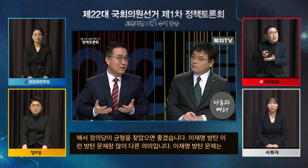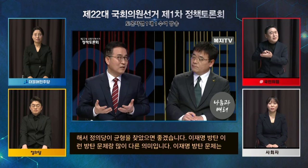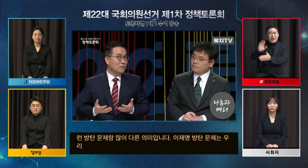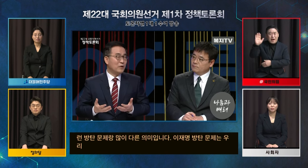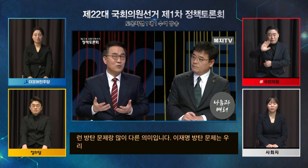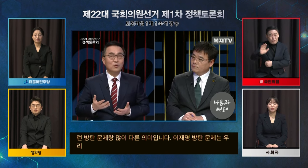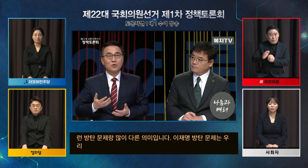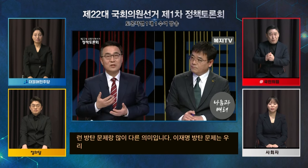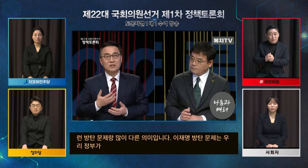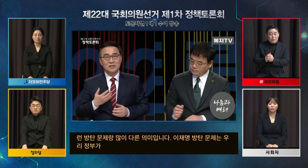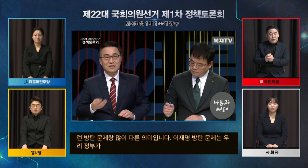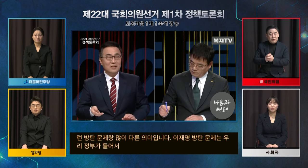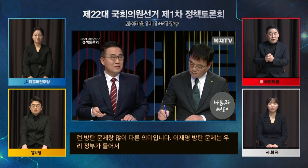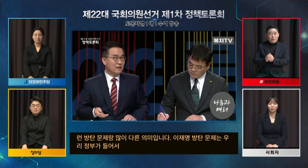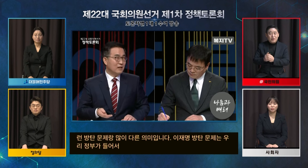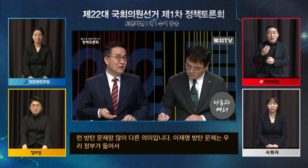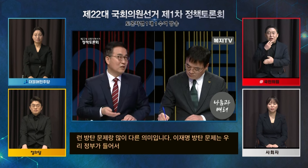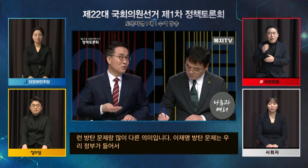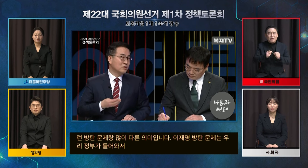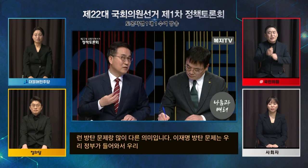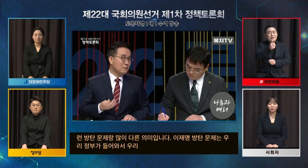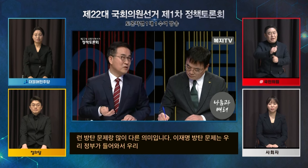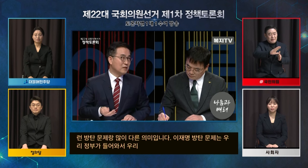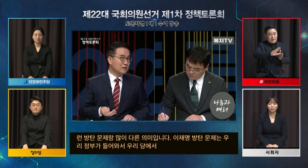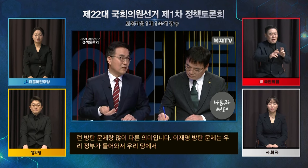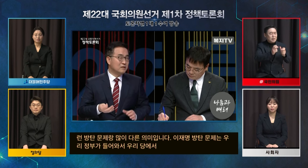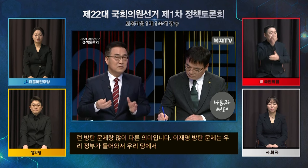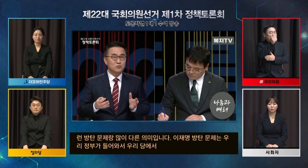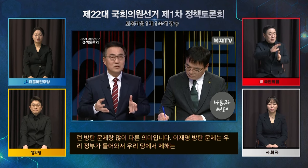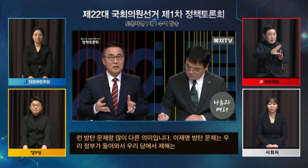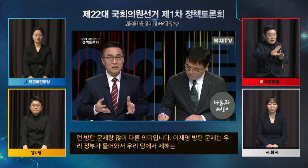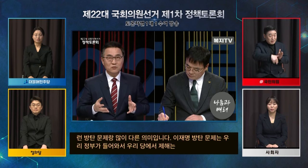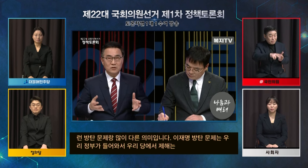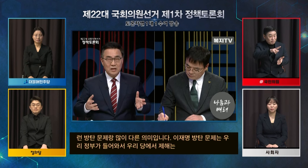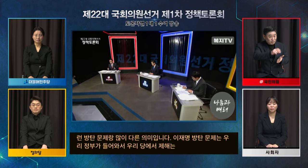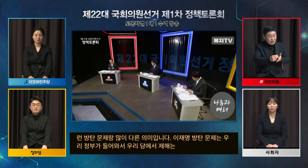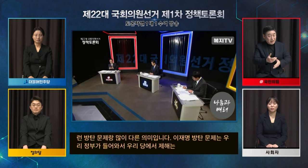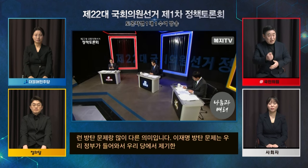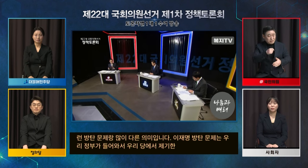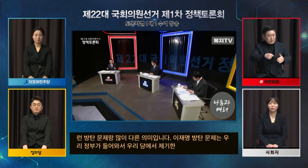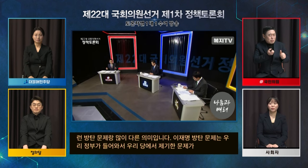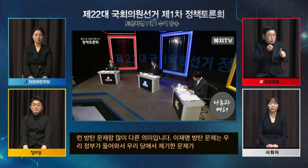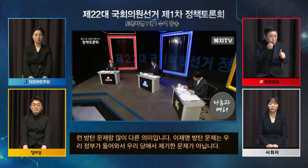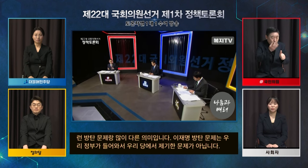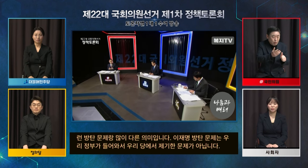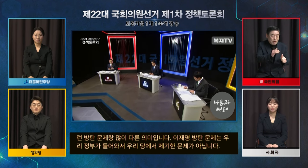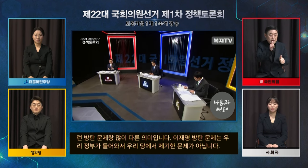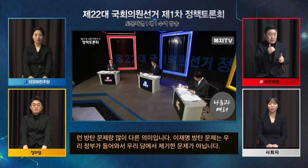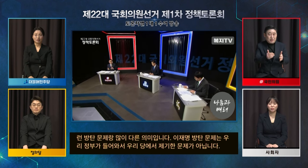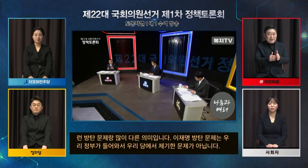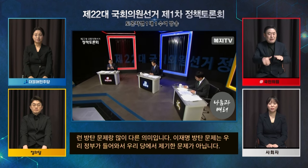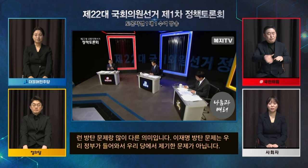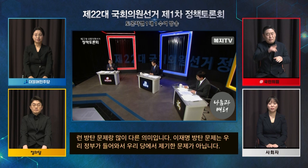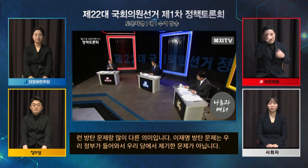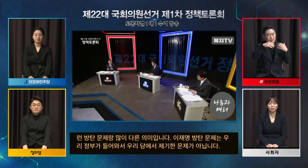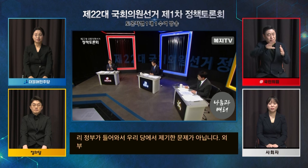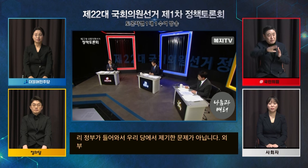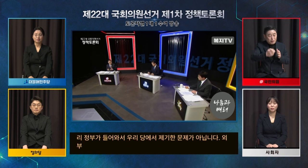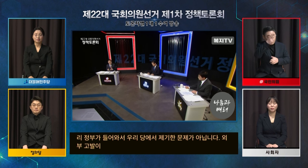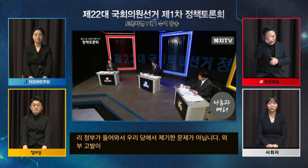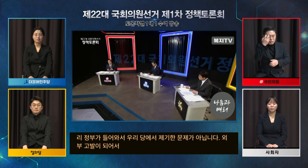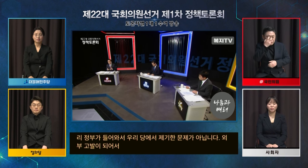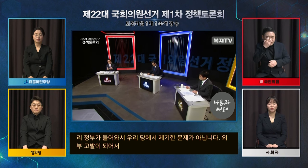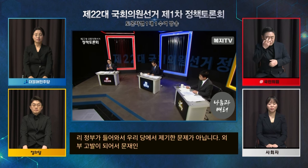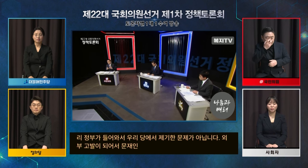아닙니다. 바로 경기지사 때 또 성남시장 때 그 문제를 가지고 내부 고발이 되어서 문재인 정부 때 검찰 수사가